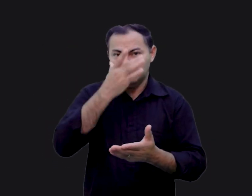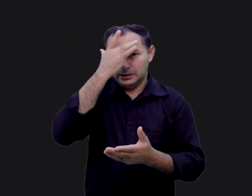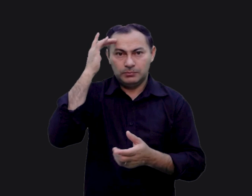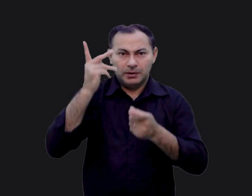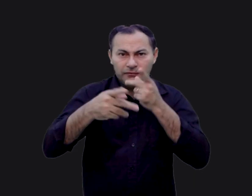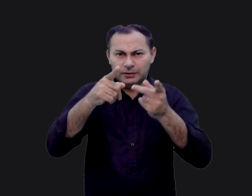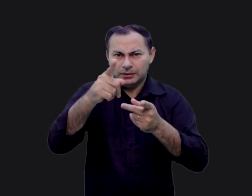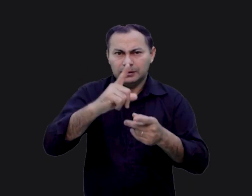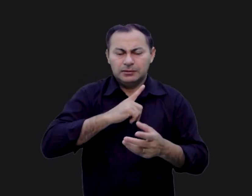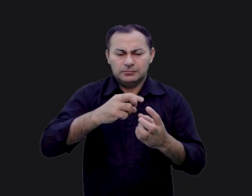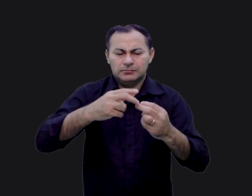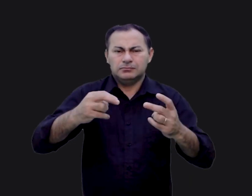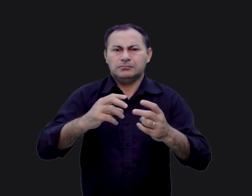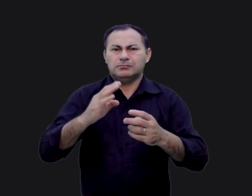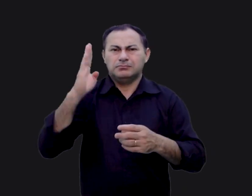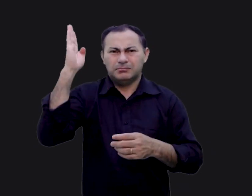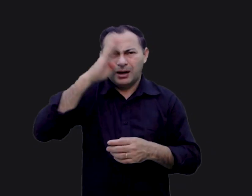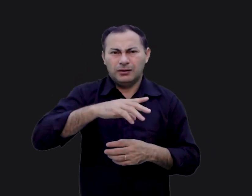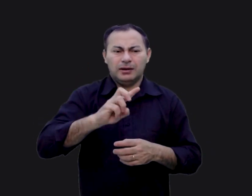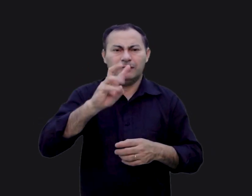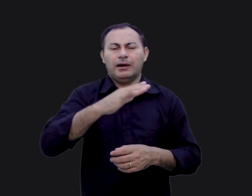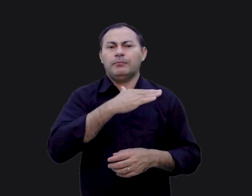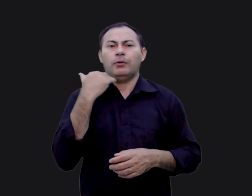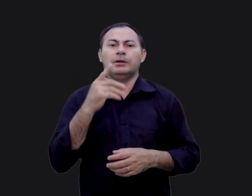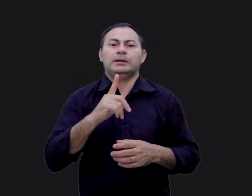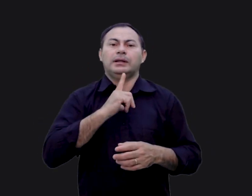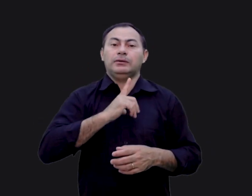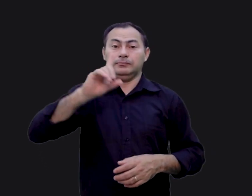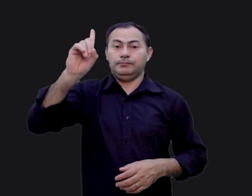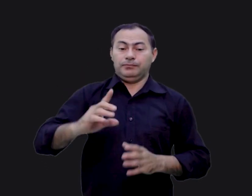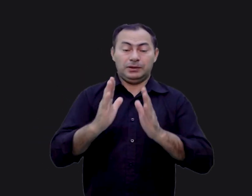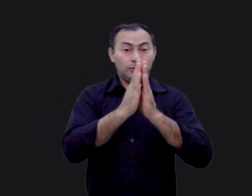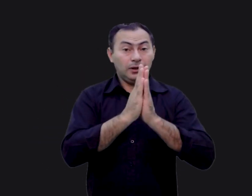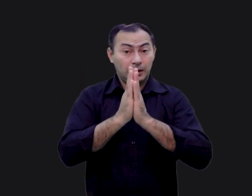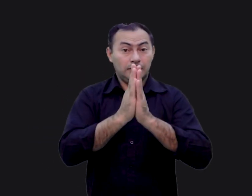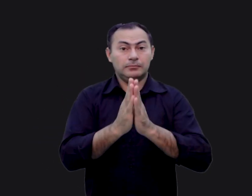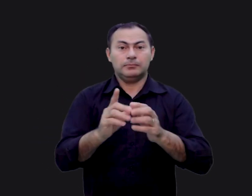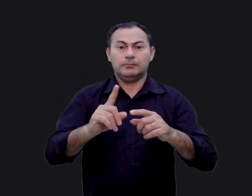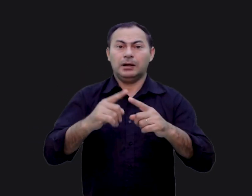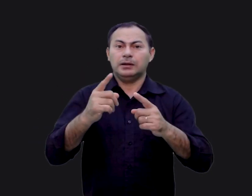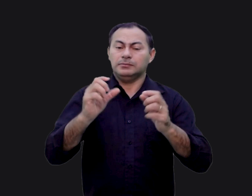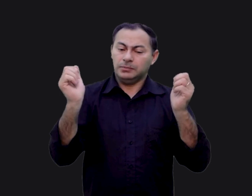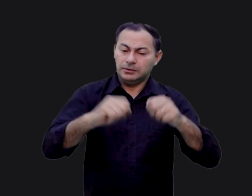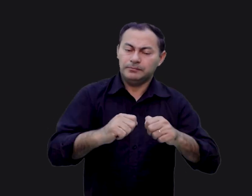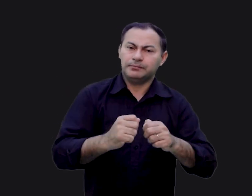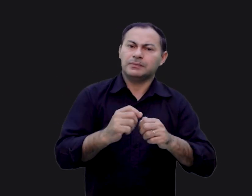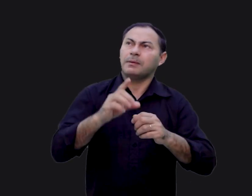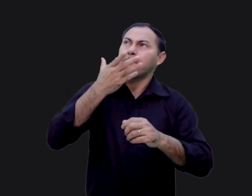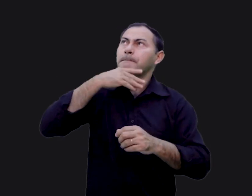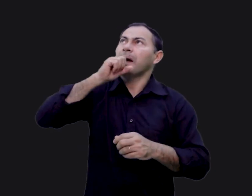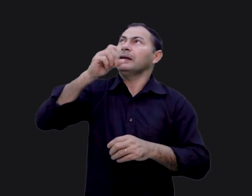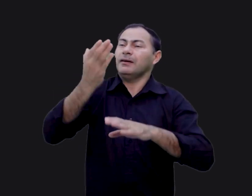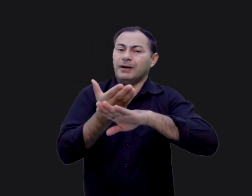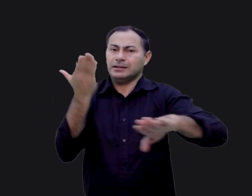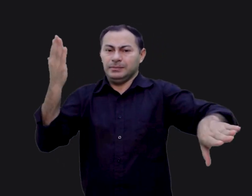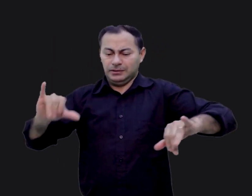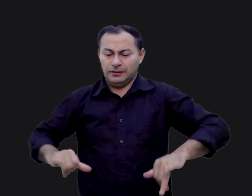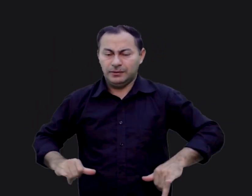Mesmo que alguém diga que você tem algo maligno e que vai morrer, você tem o direito de orar. Pai, se possível, afasta de mim esse